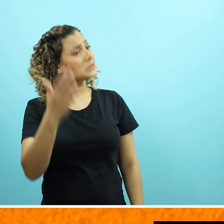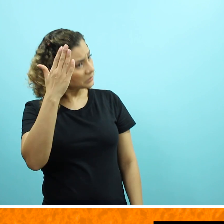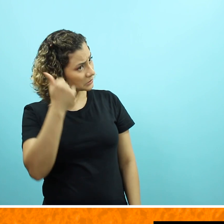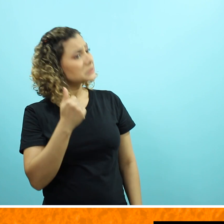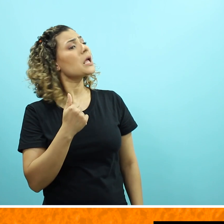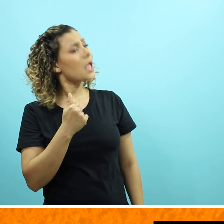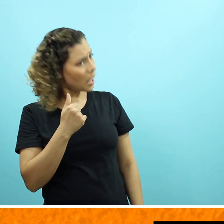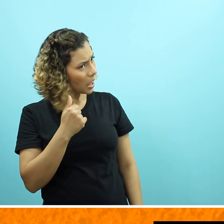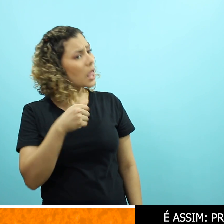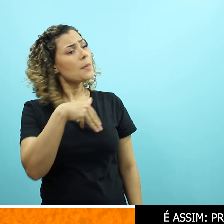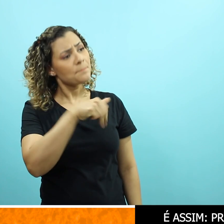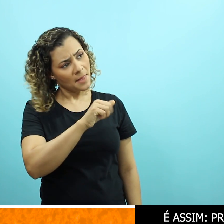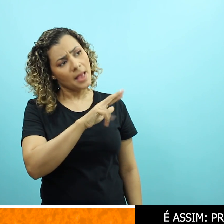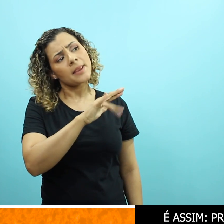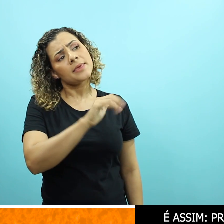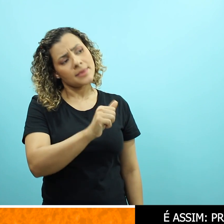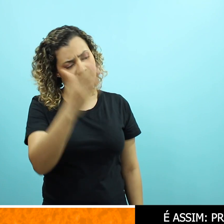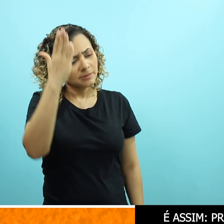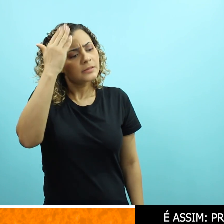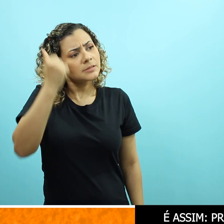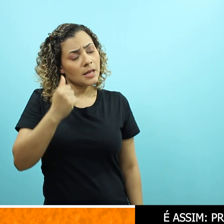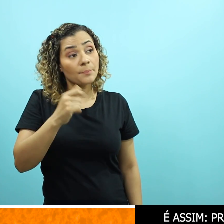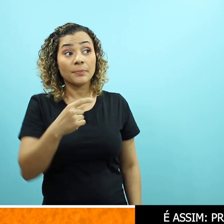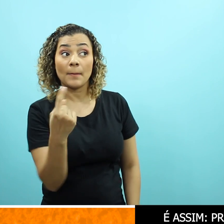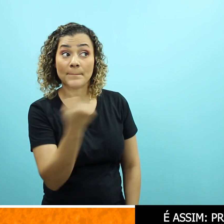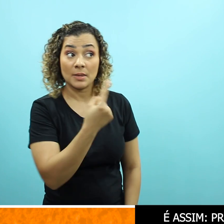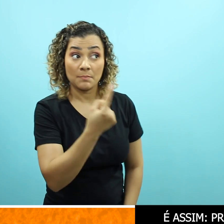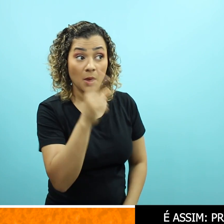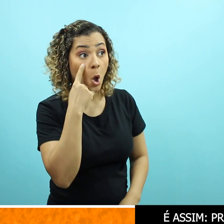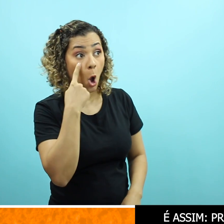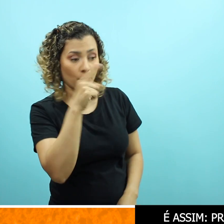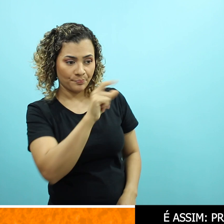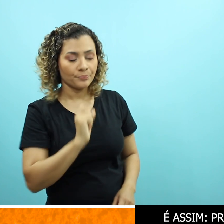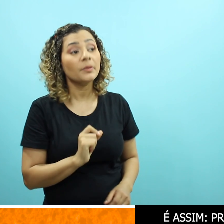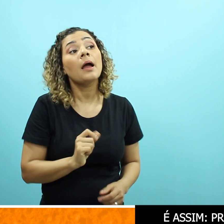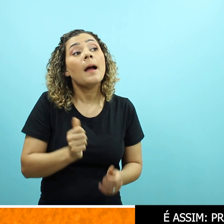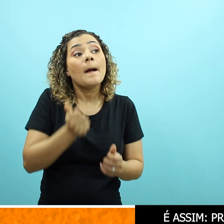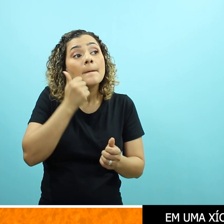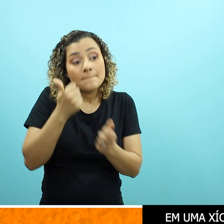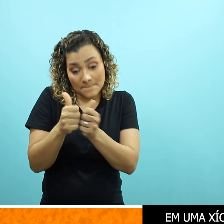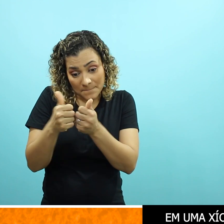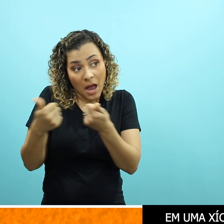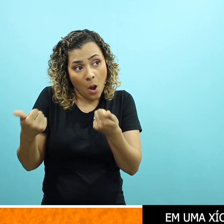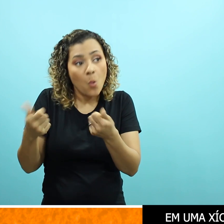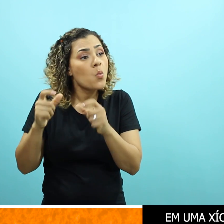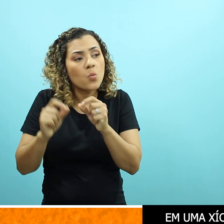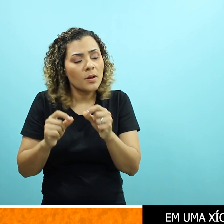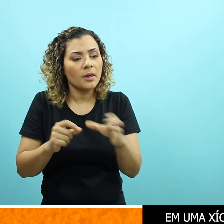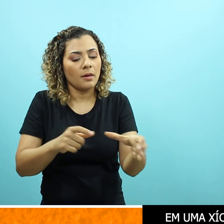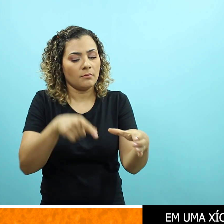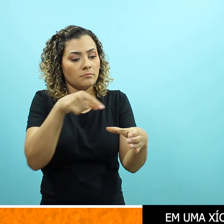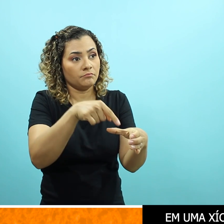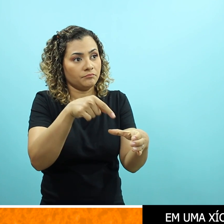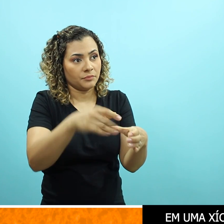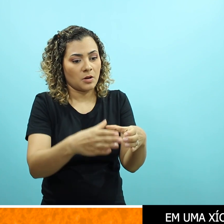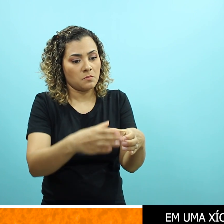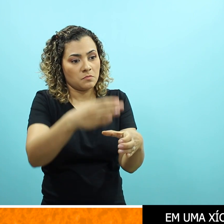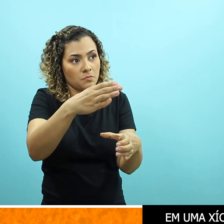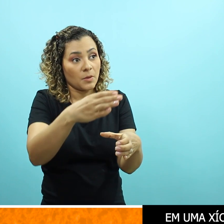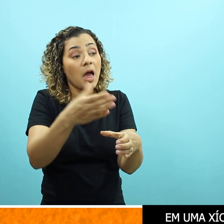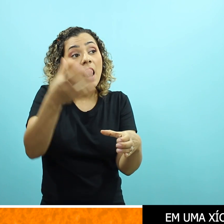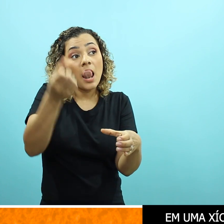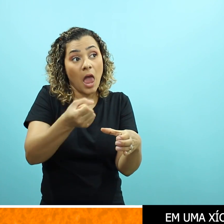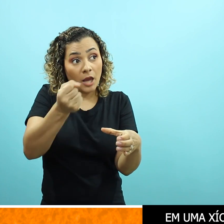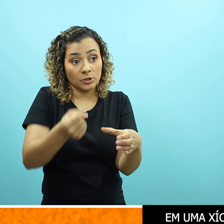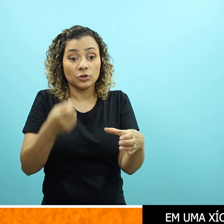Claro, Dona Maria. É assim. Primeiro, coloca-se o pão de molho em uma xícara de leite.